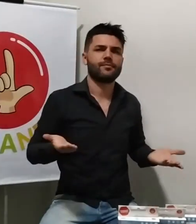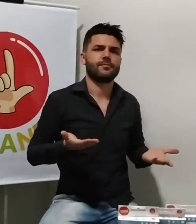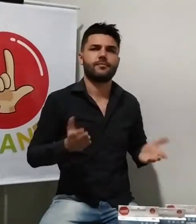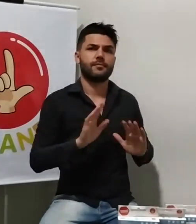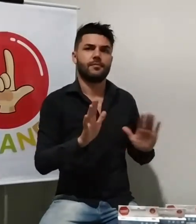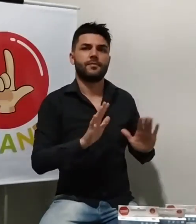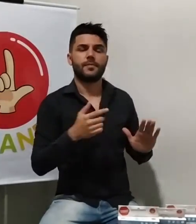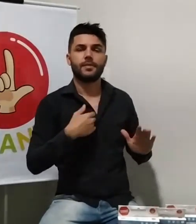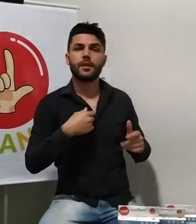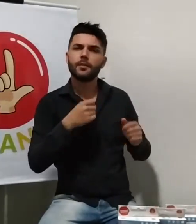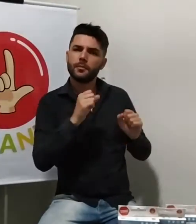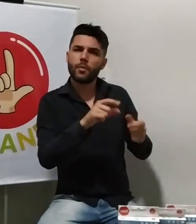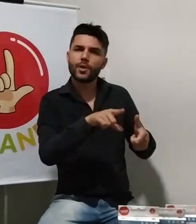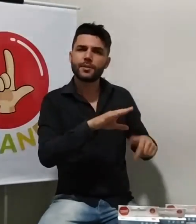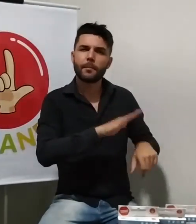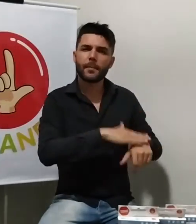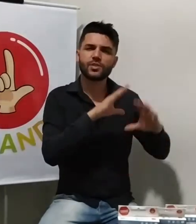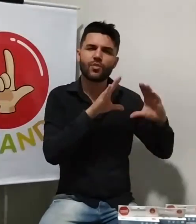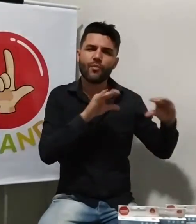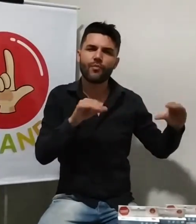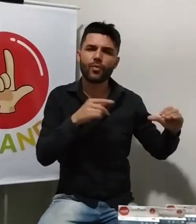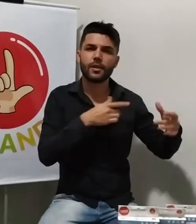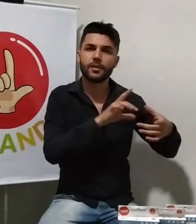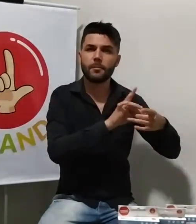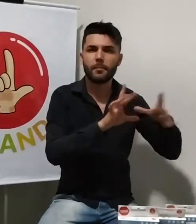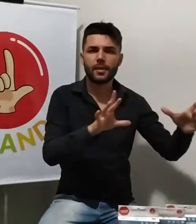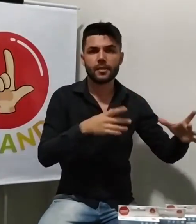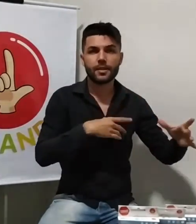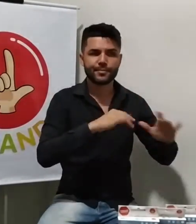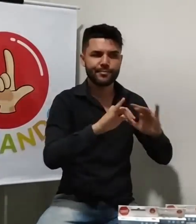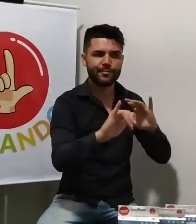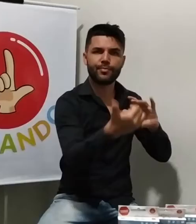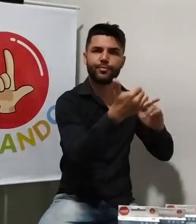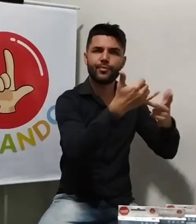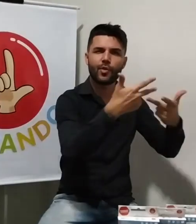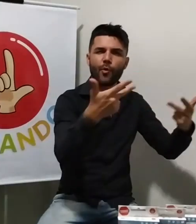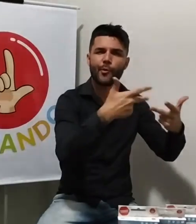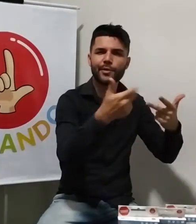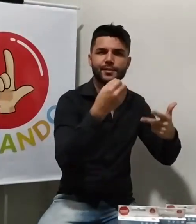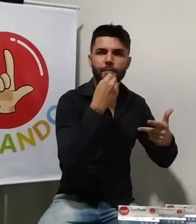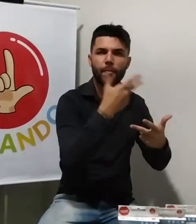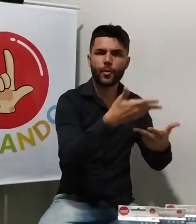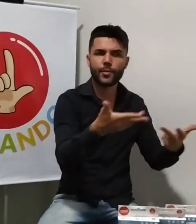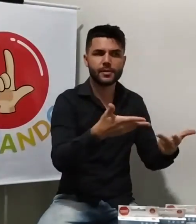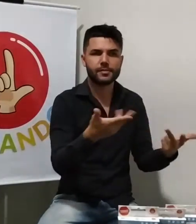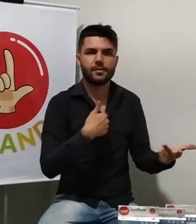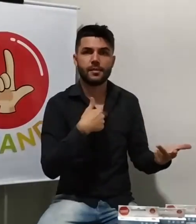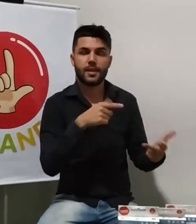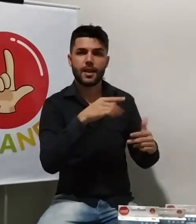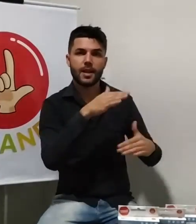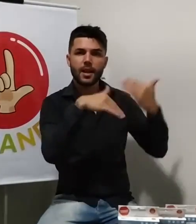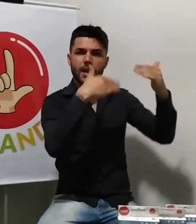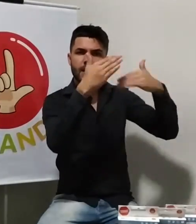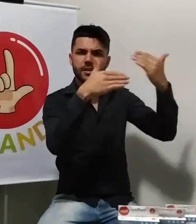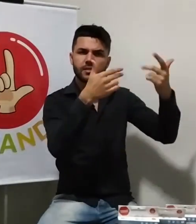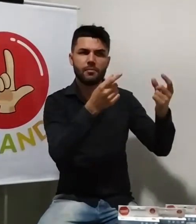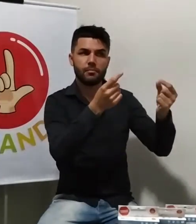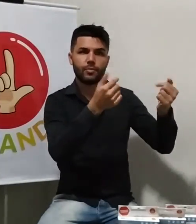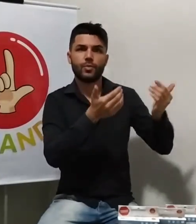mais liberdade, você pode desfrutar de várias coisas boas, e eu acho que você crescer e prosperar é uma coisa boa, mas não espere que você vai ser